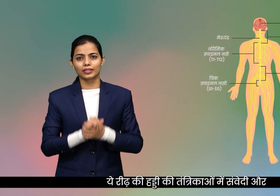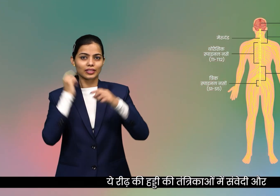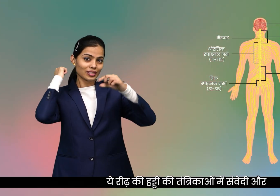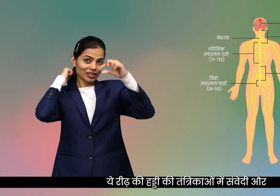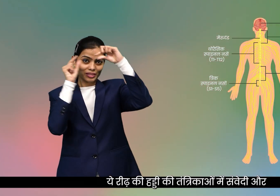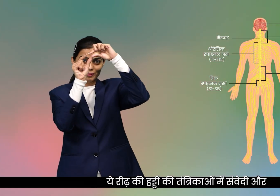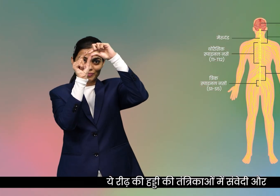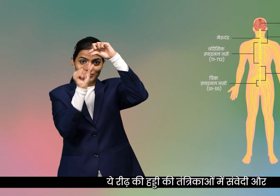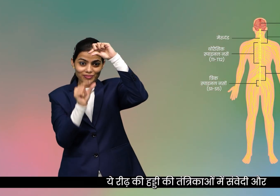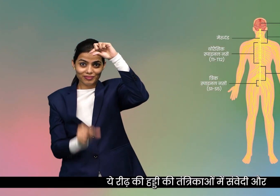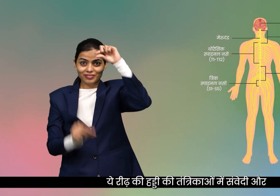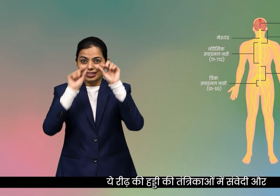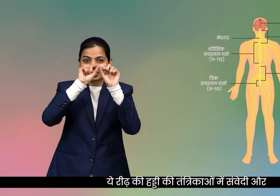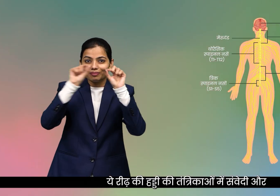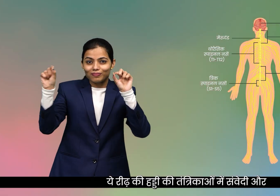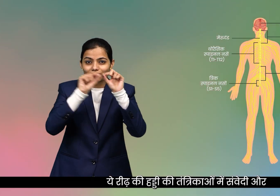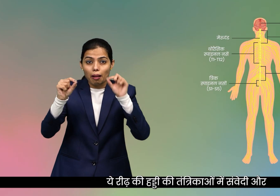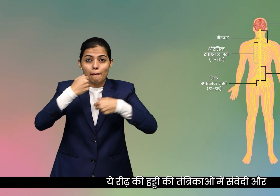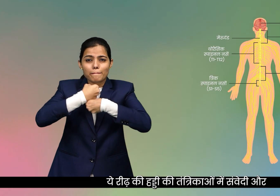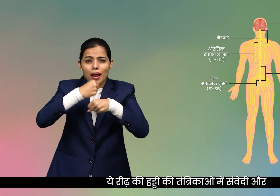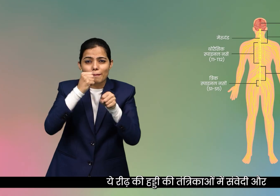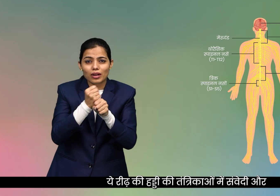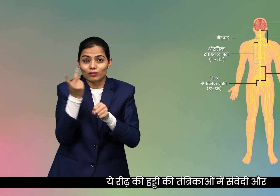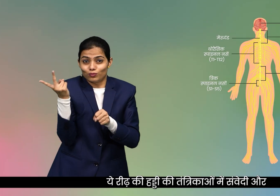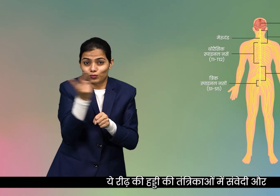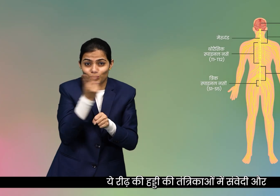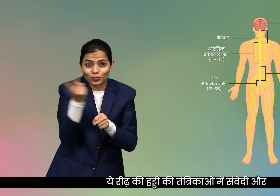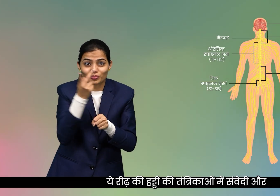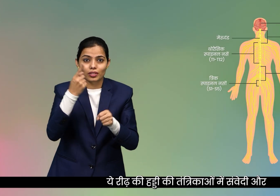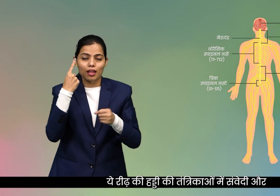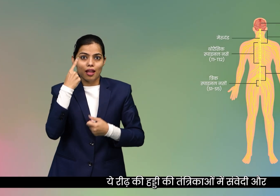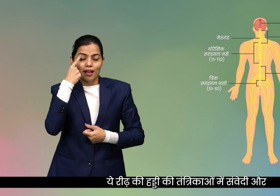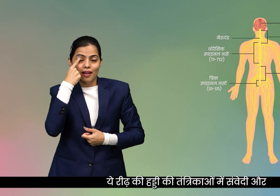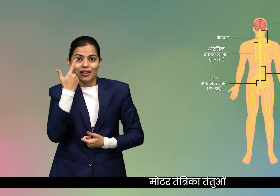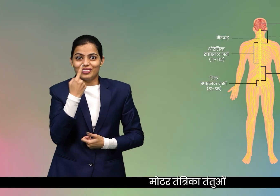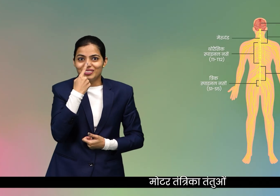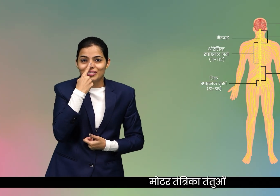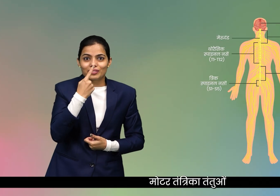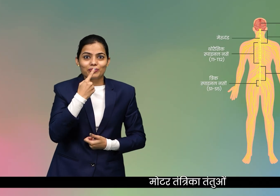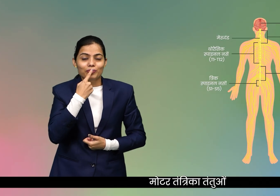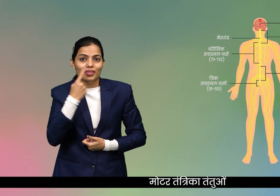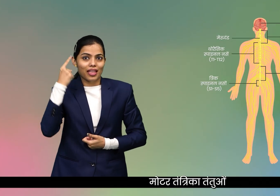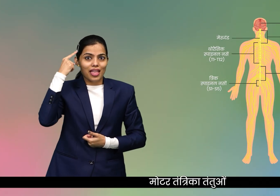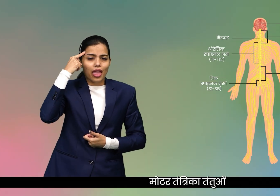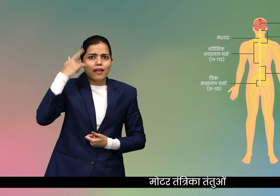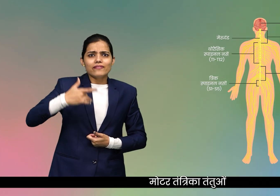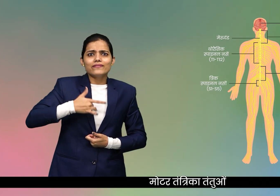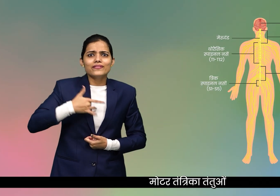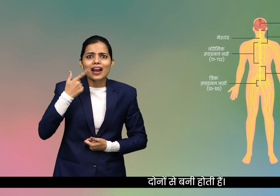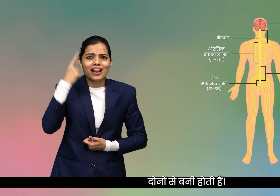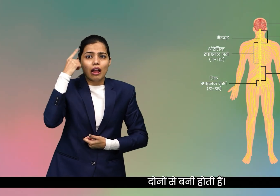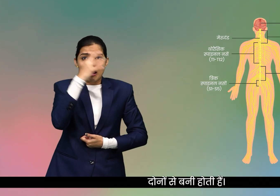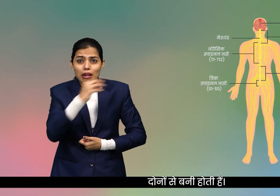ये रीढ़ की हड्डी की तंत्रिकाओं में संवेदी और मोटर तंत्रिका